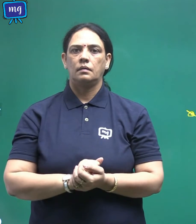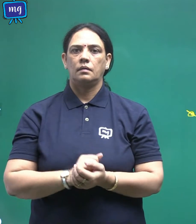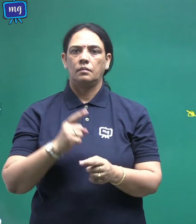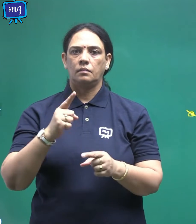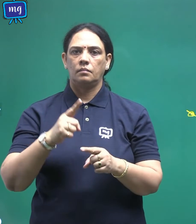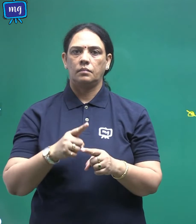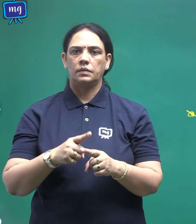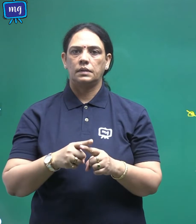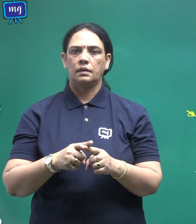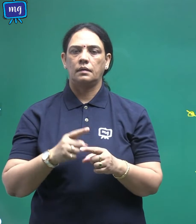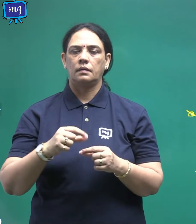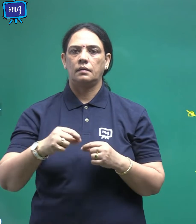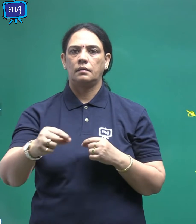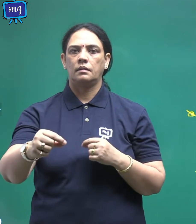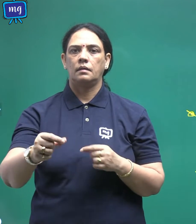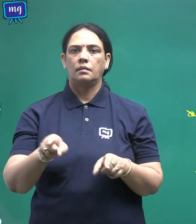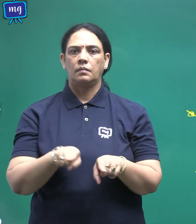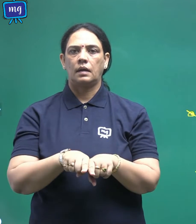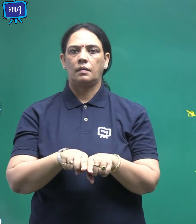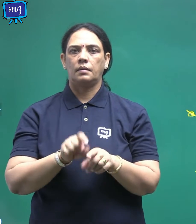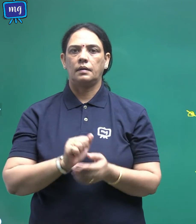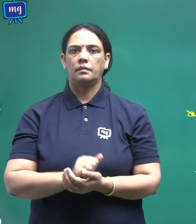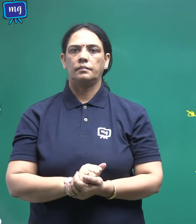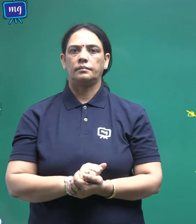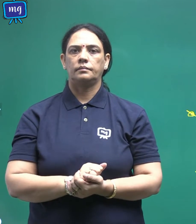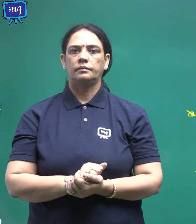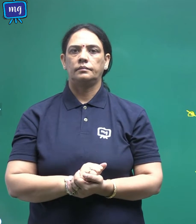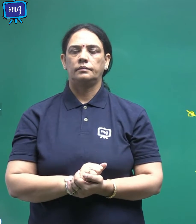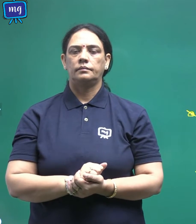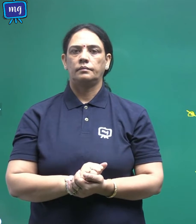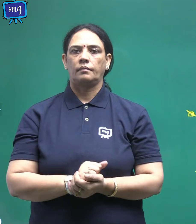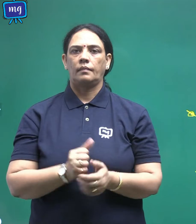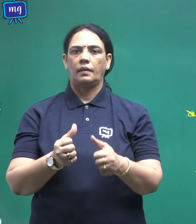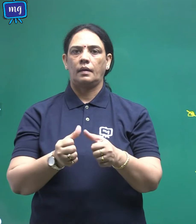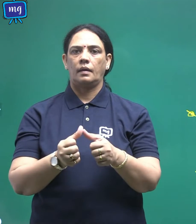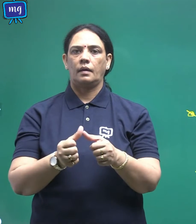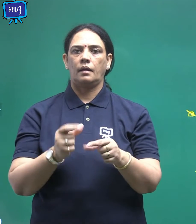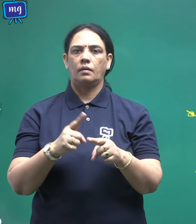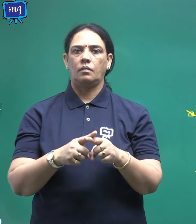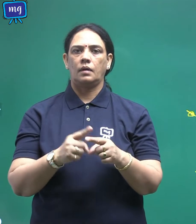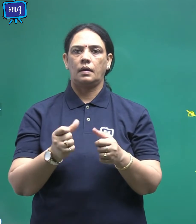भुजा बराबर a गुणा a